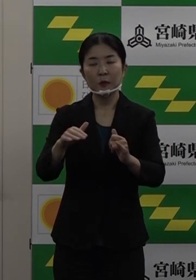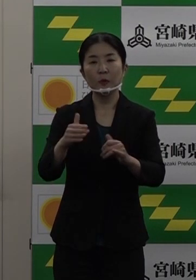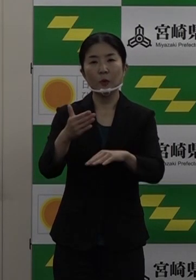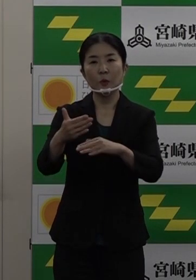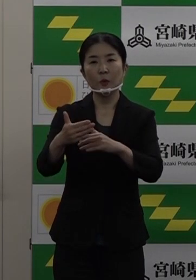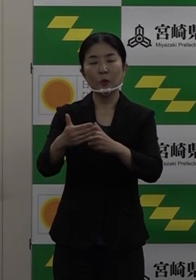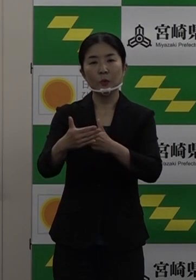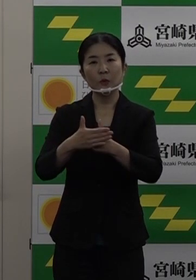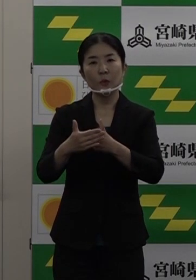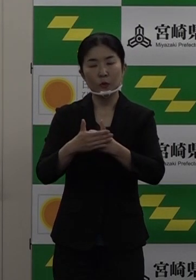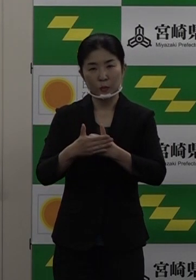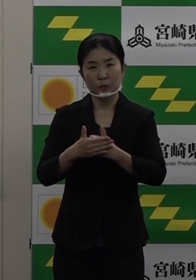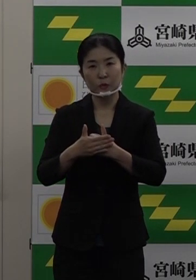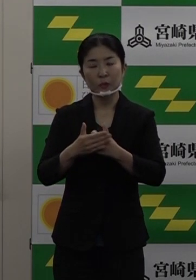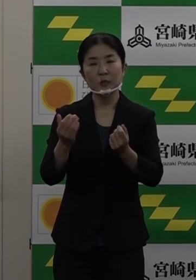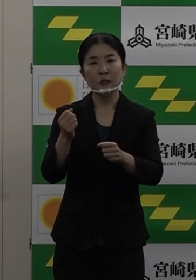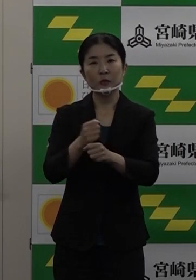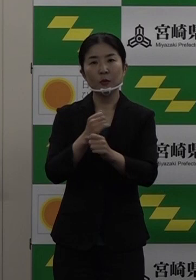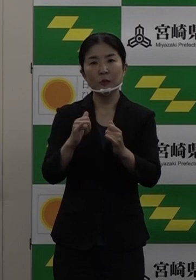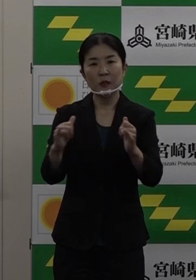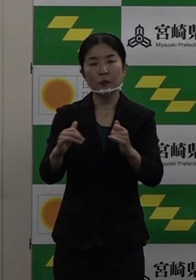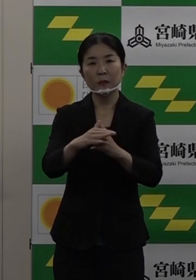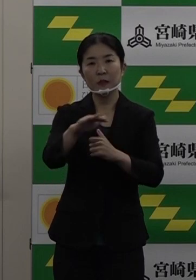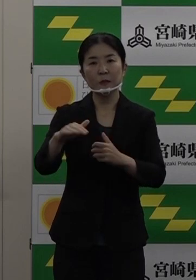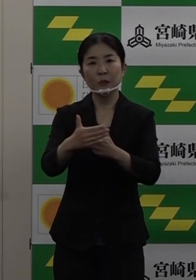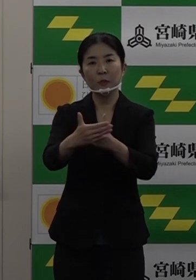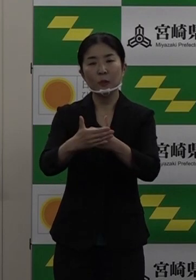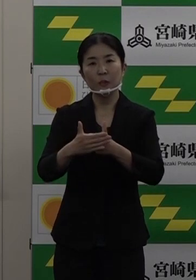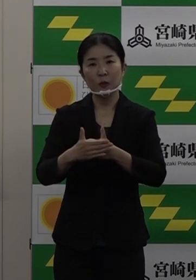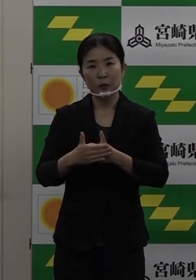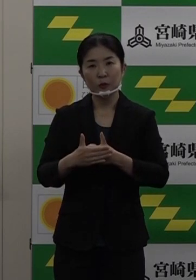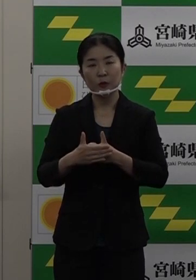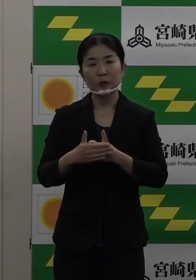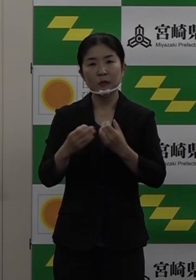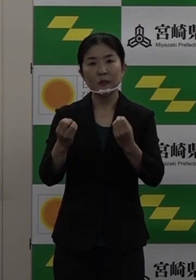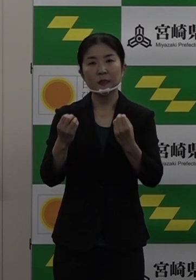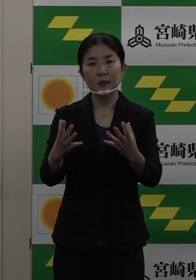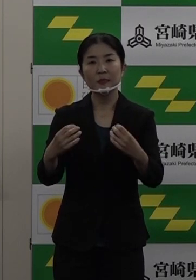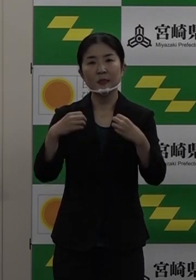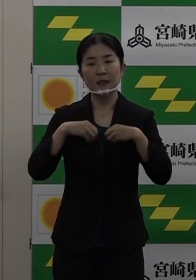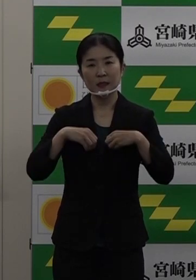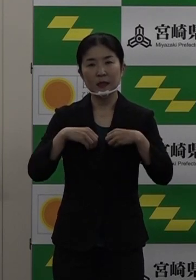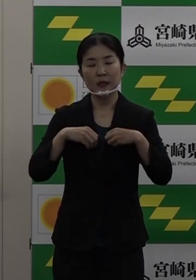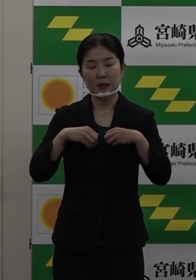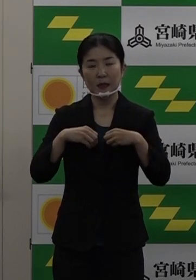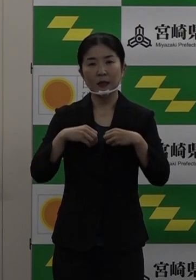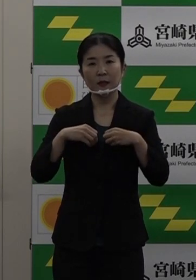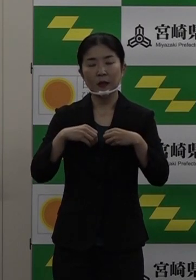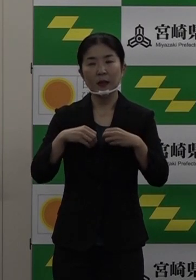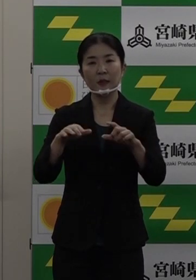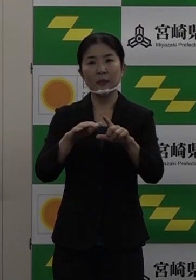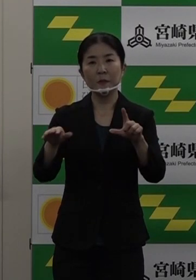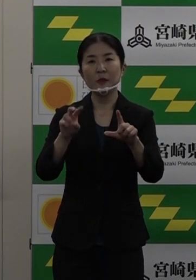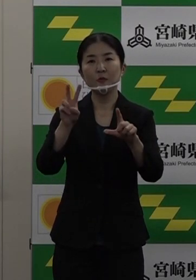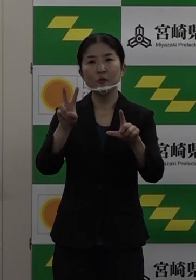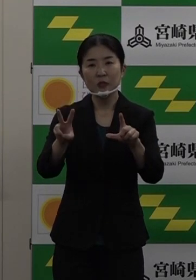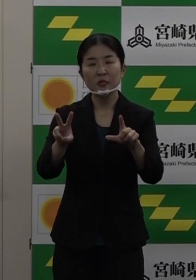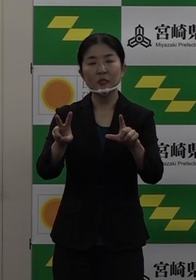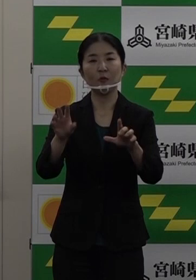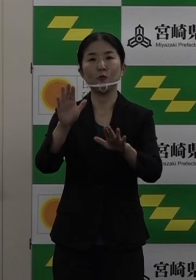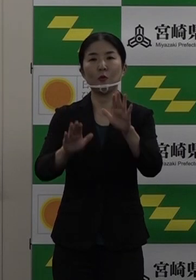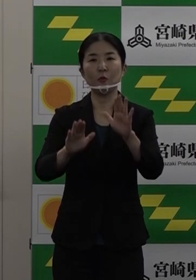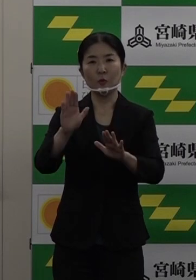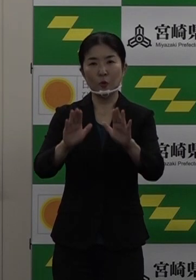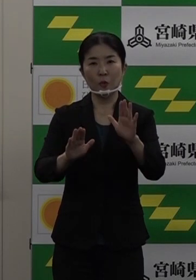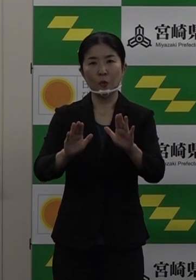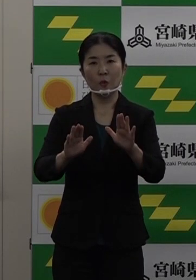協力、事業者の皆さんの協力によりですね、新感染者が減少してステージ2の状況であります。